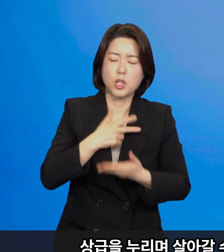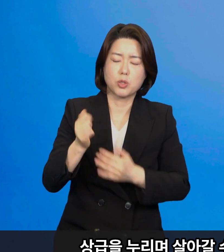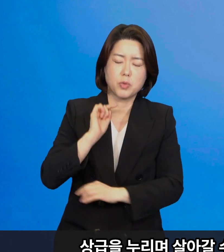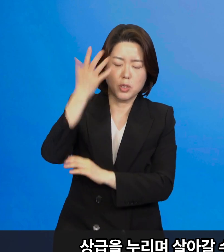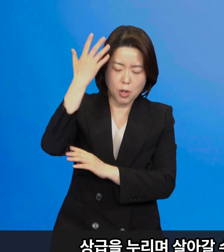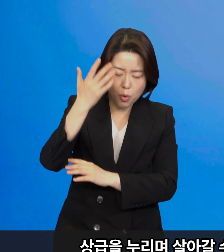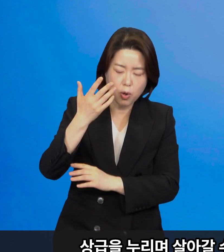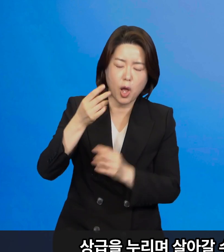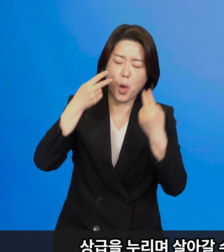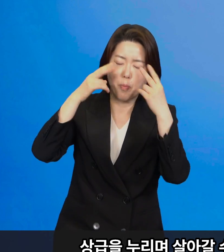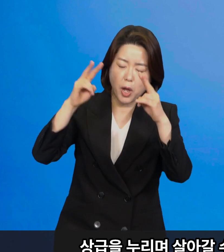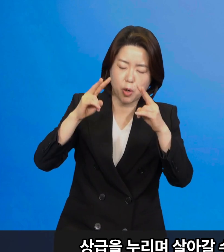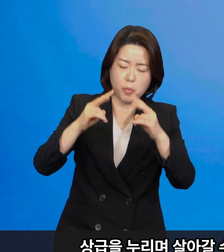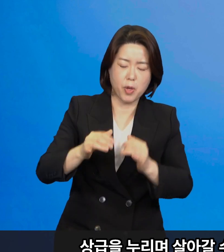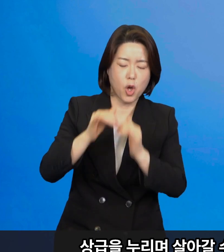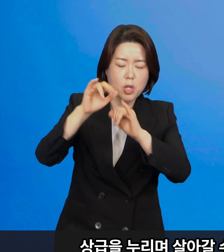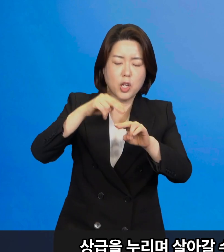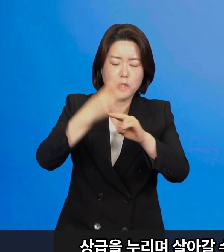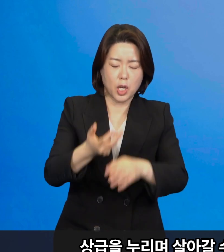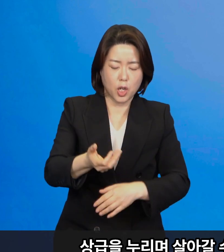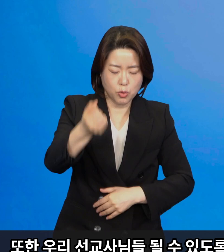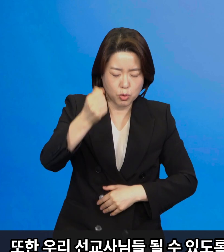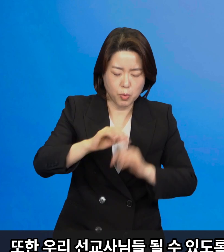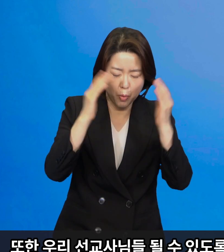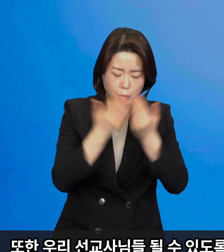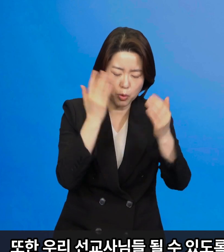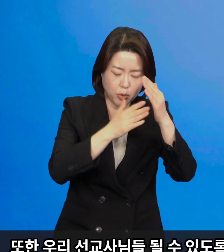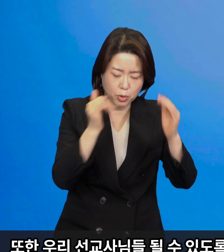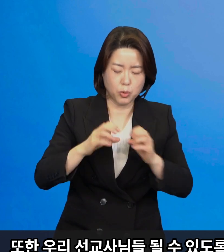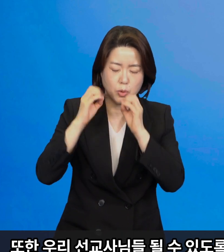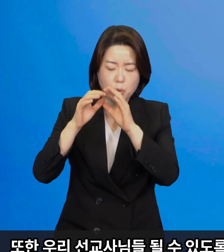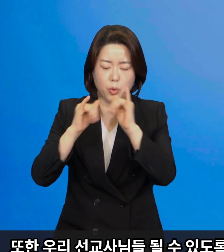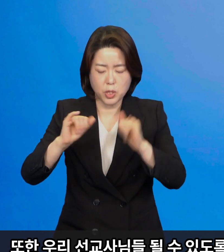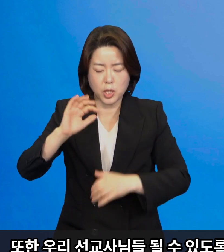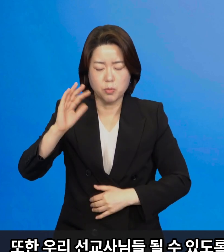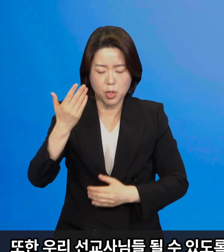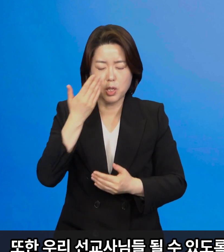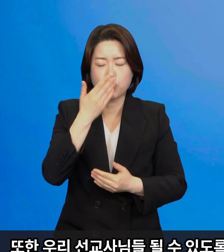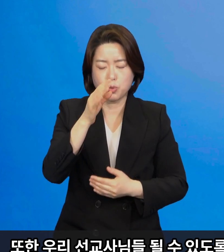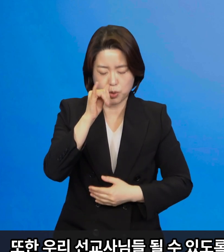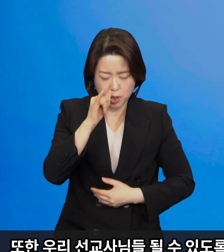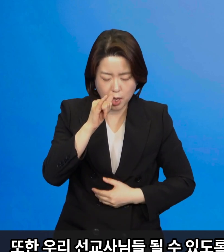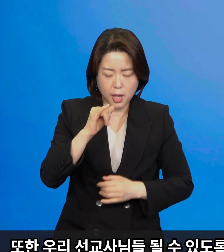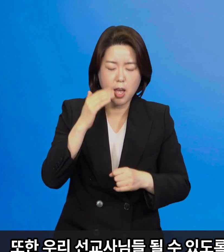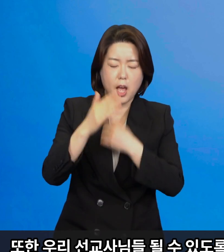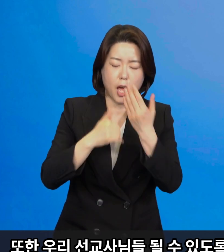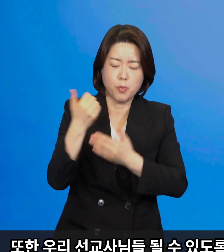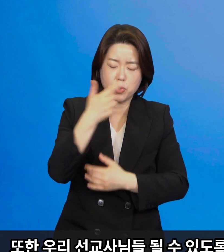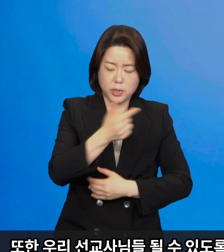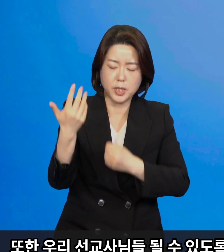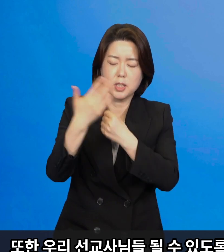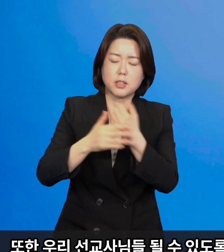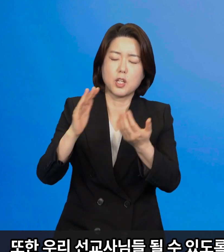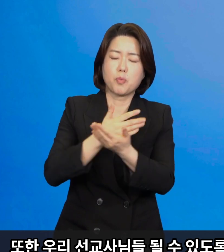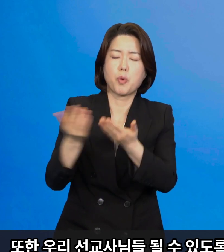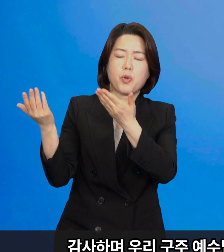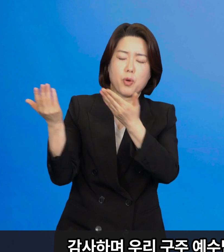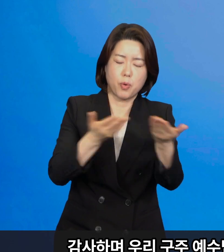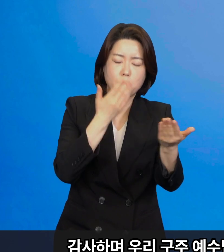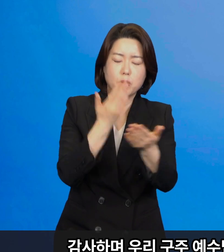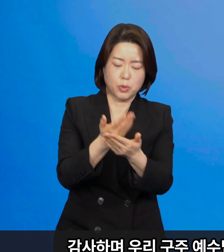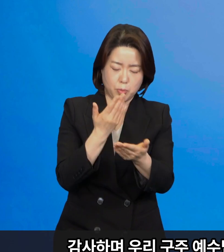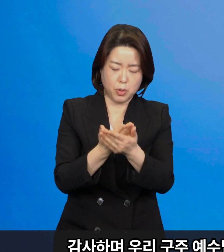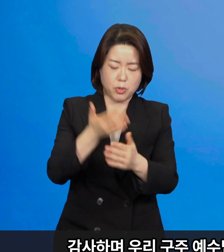상급을 누리며 살아갈 수 있는 우리 모든 성도들과 또한 우리 선교사님들 될 수 있도록 하나님 큰 은혜를 베풀어